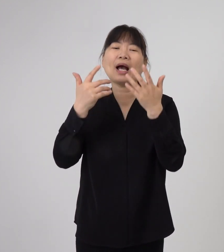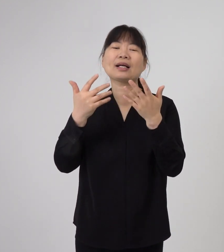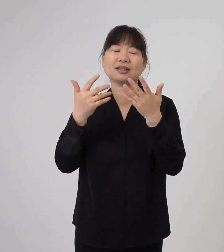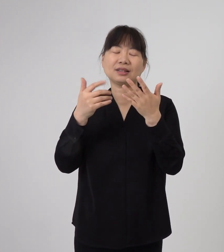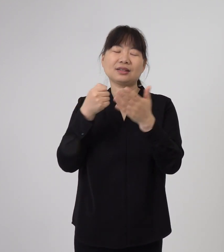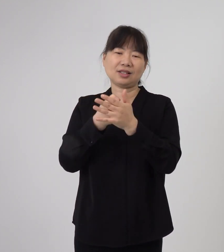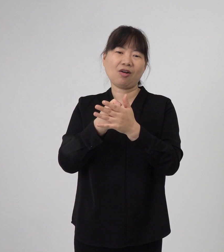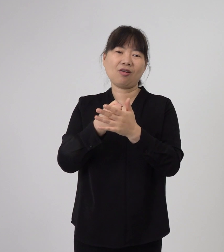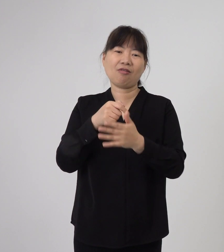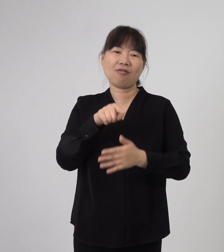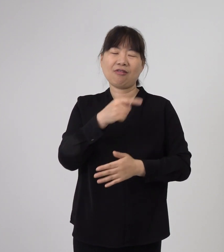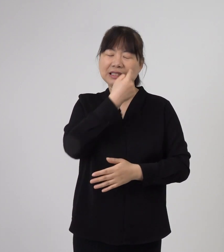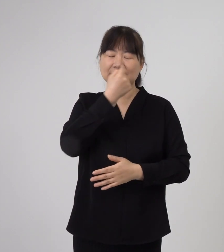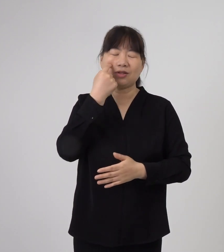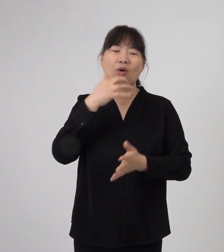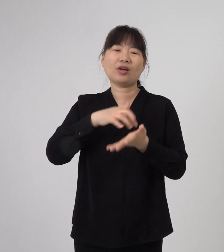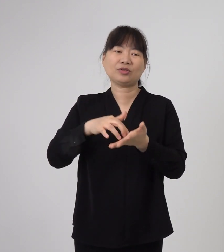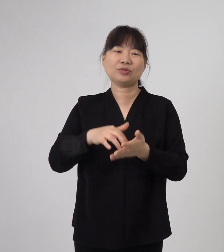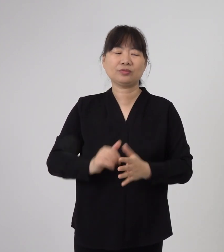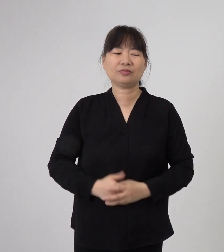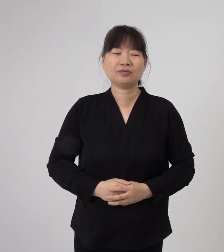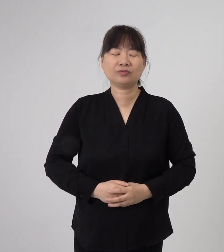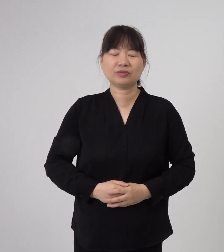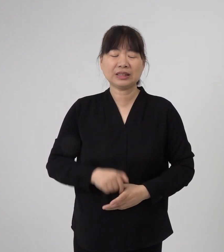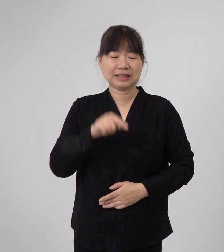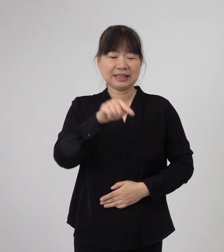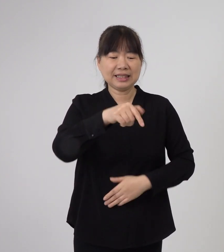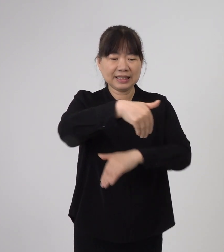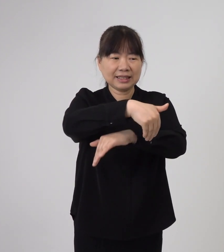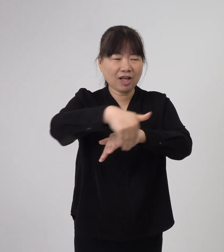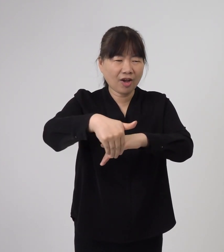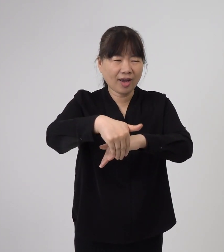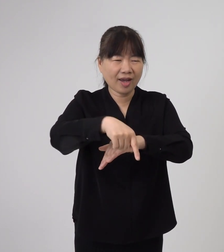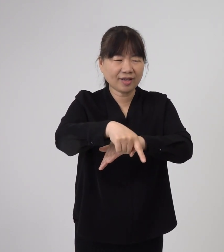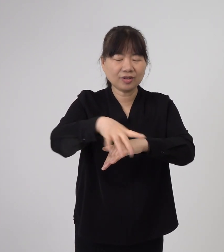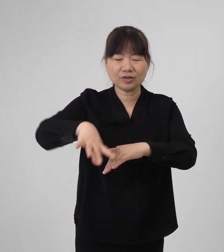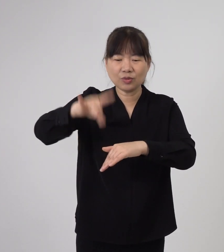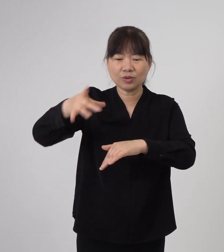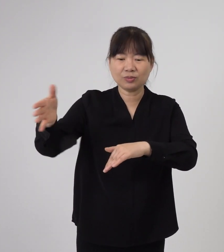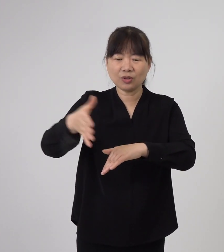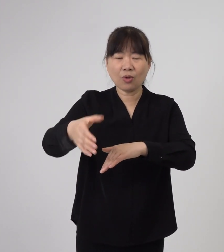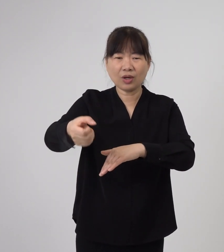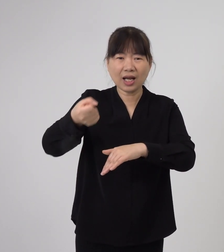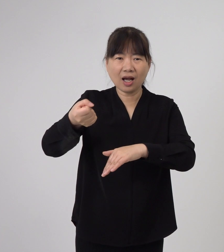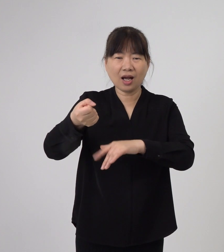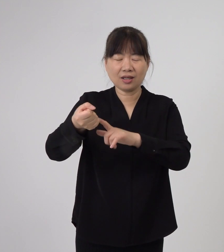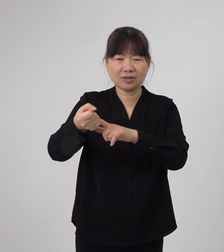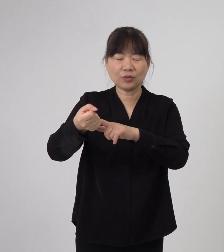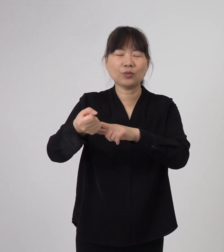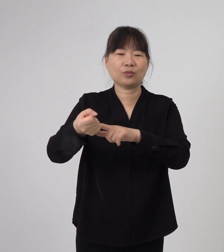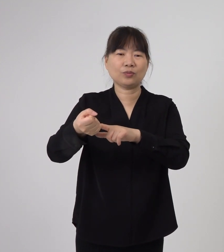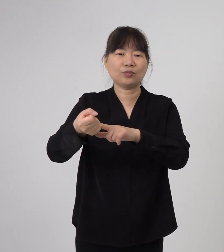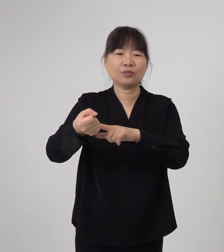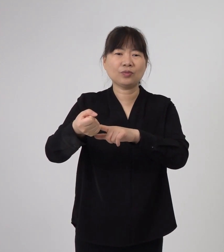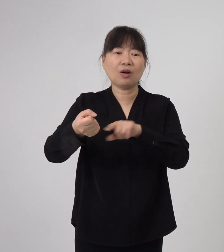증거의 수예요. 이 계획은 내가 태초부터 가지고 있었던 내 계획이다. 너 왜 못